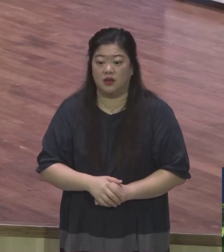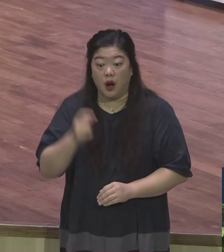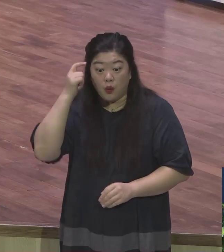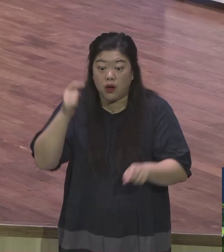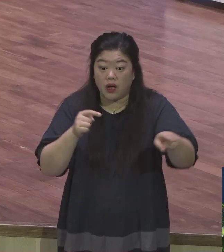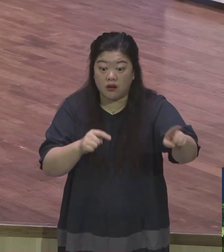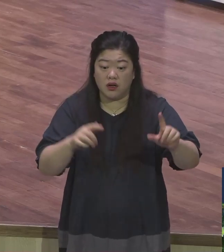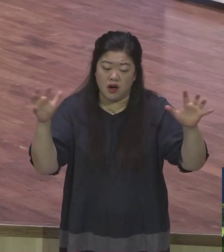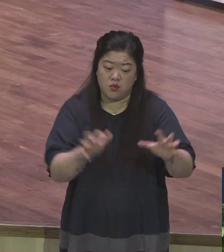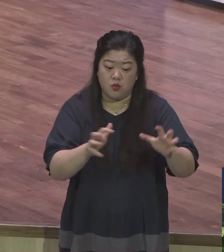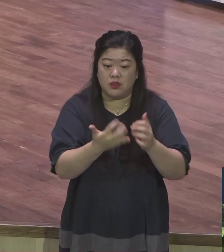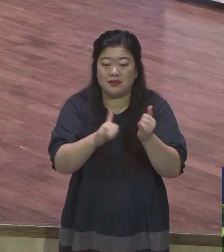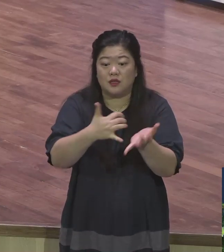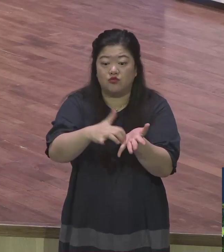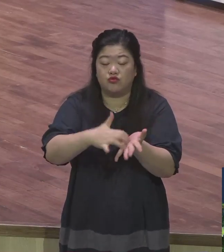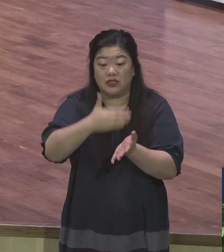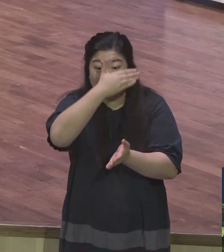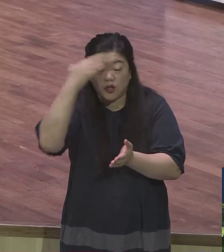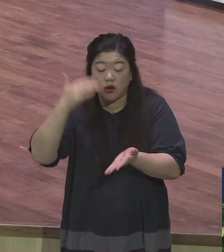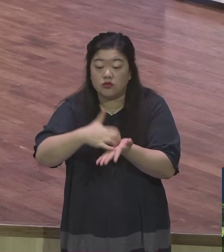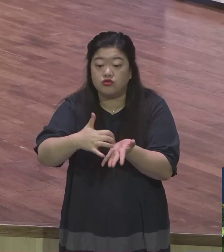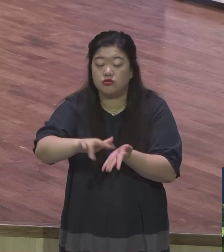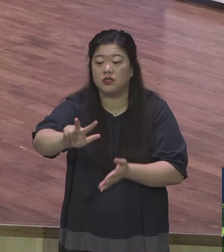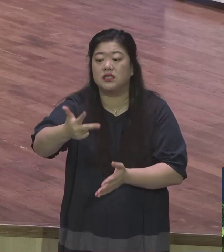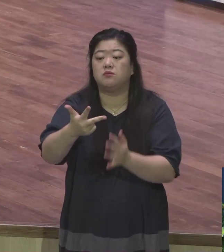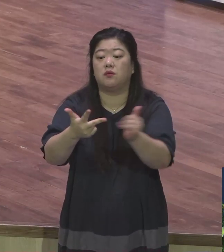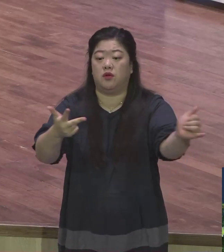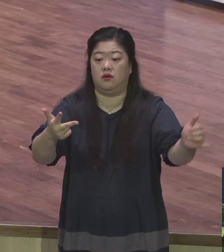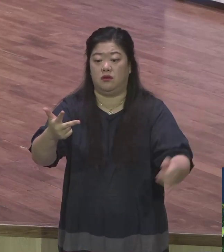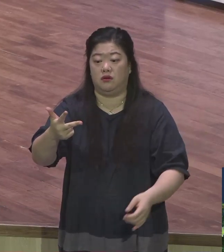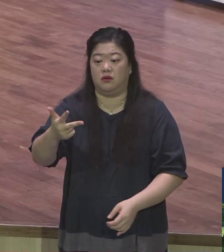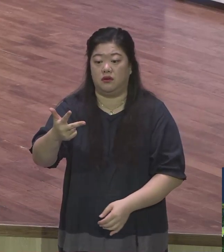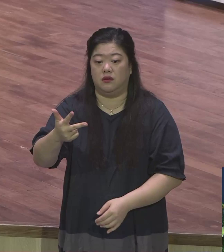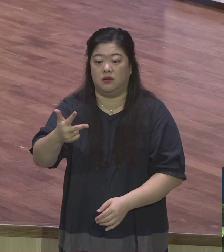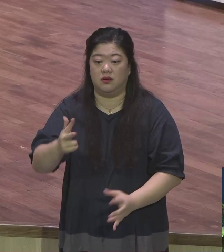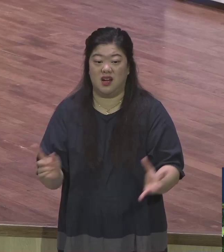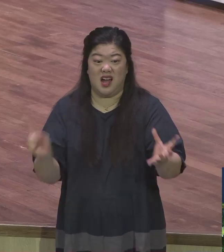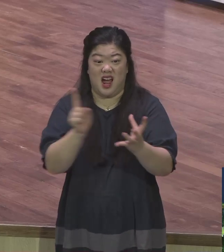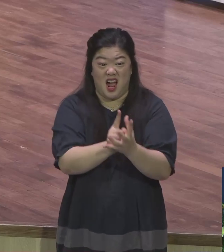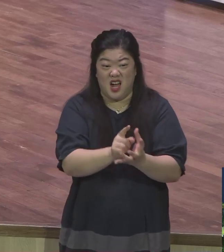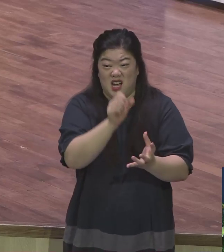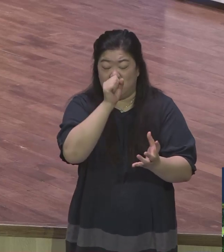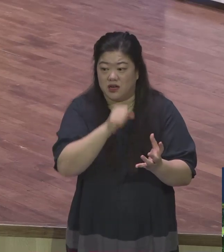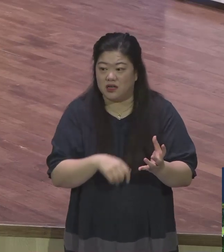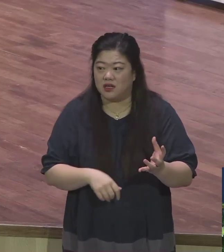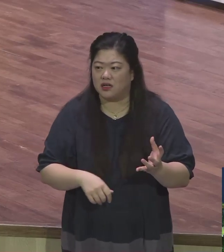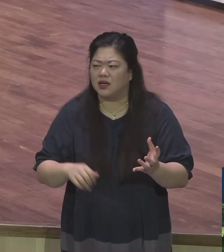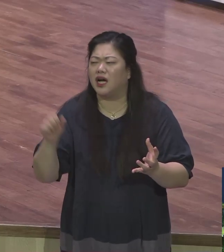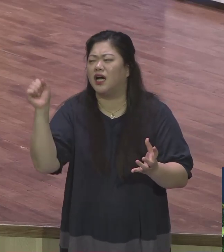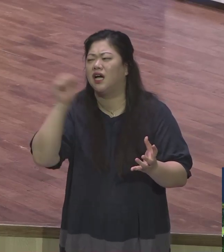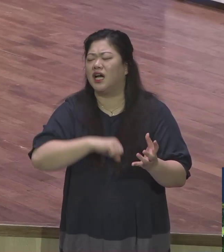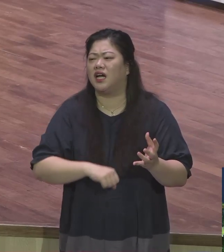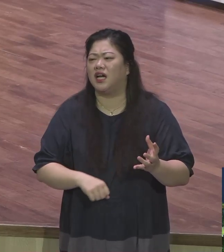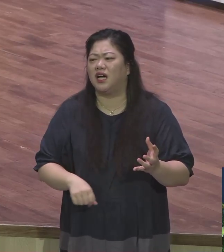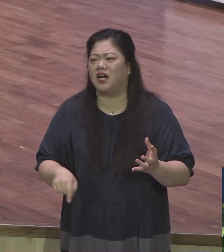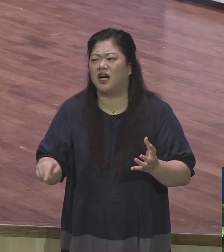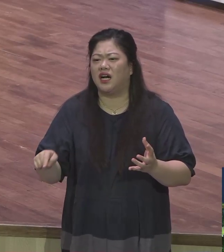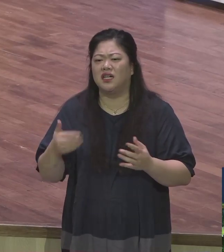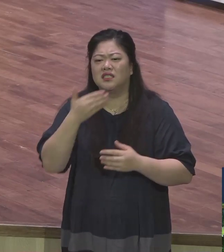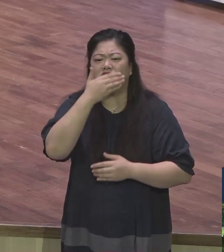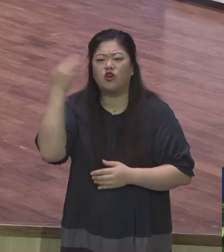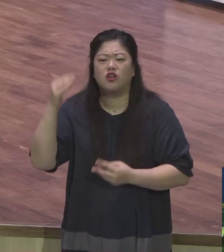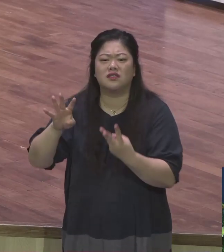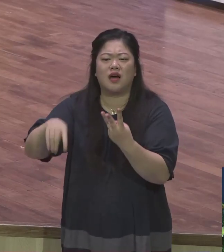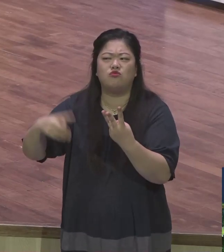드리고 있는데 대학생들만 할 것도 없고 이게 3부 때 오는 애들이 대학생 청년들이 아무도